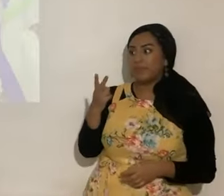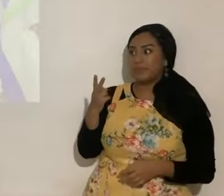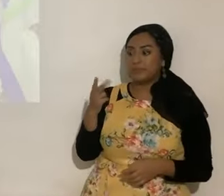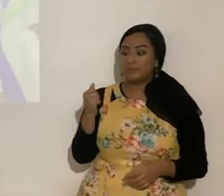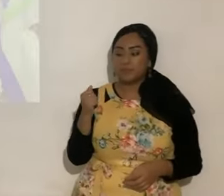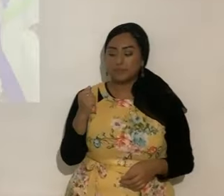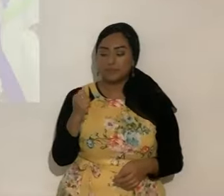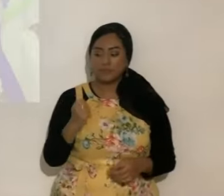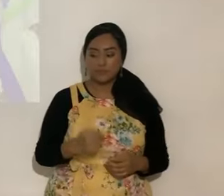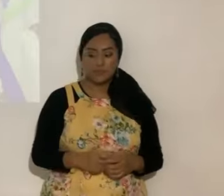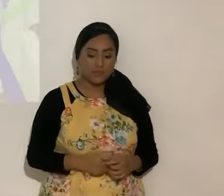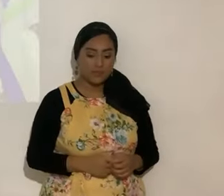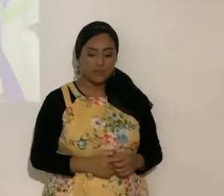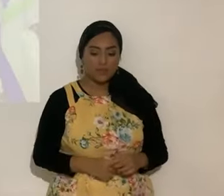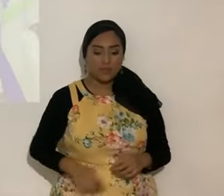esto,